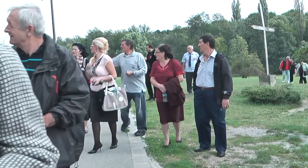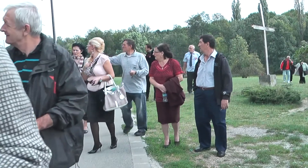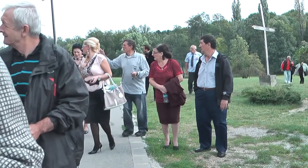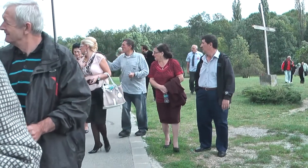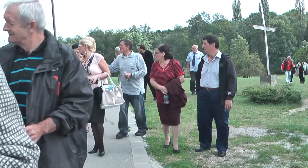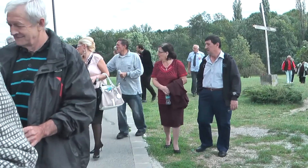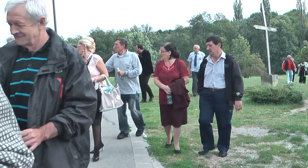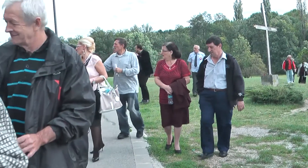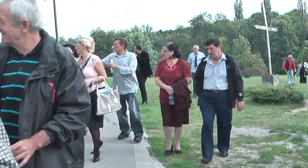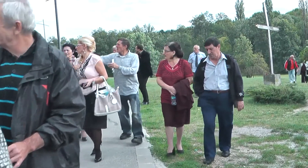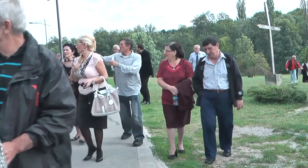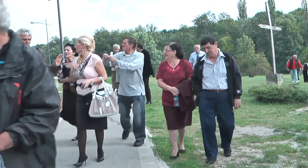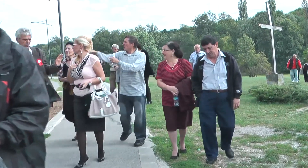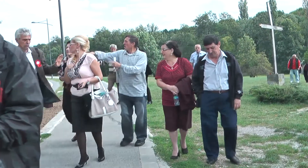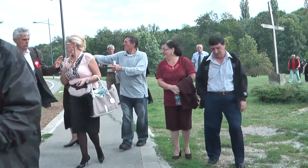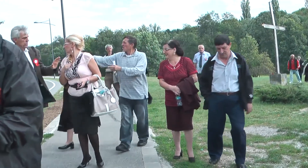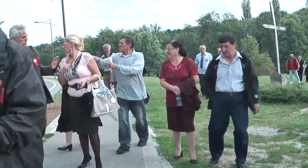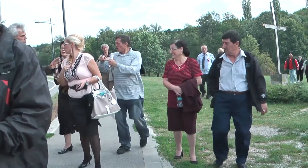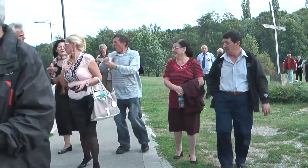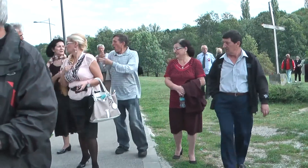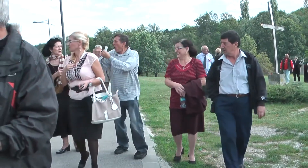Ne, ako se nešto ne pronikne, još drugo.